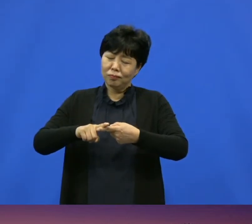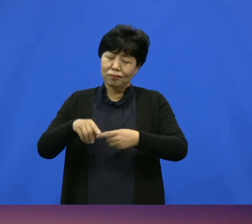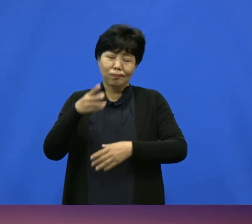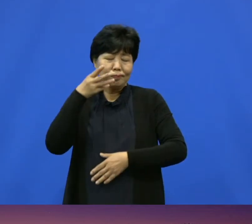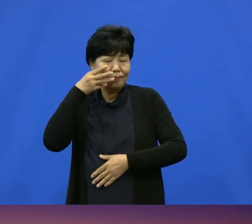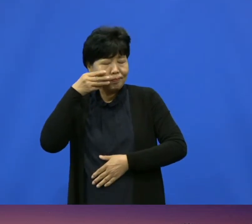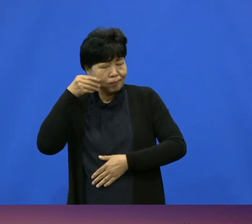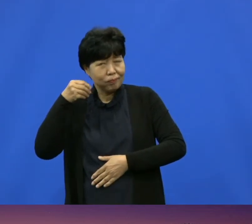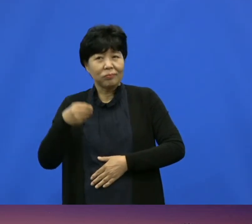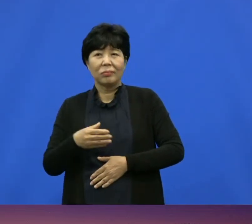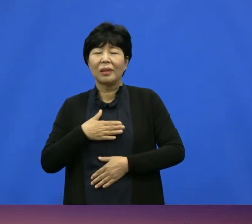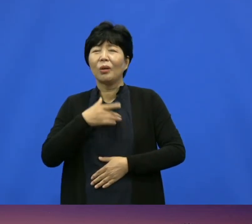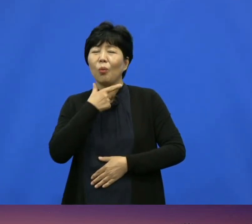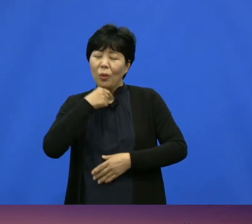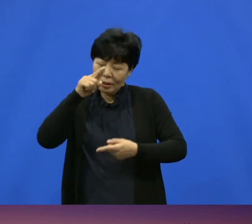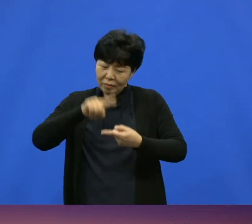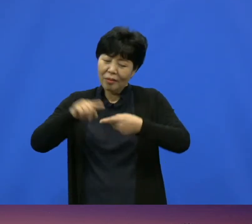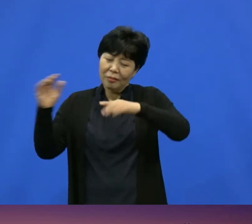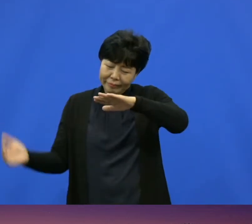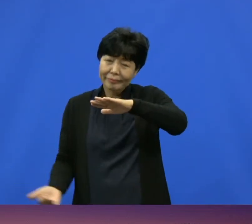바라고 소원하는 대로 다 이루어지는 거.